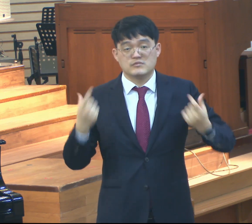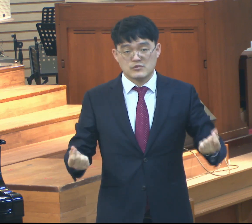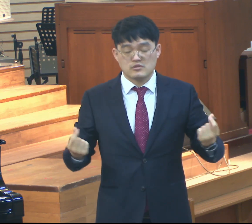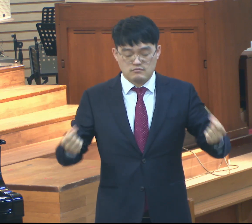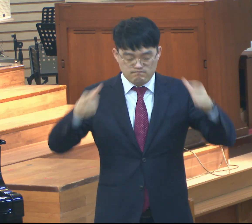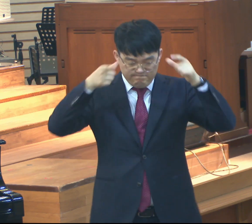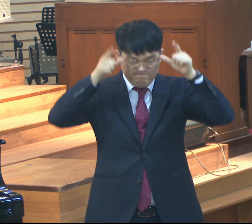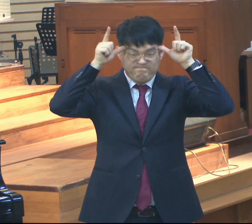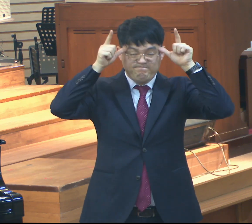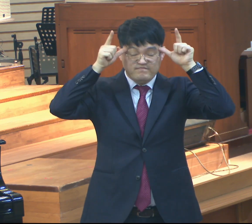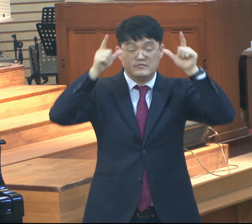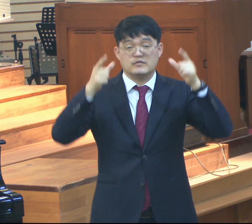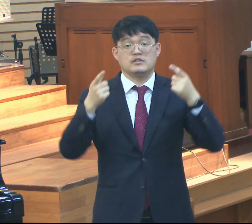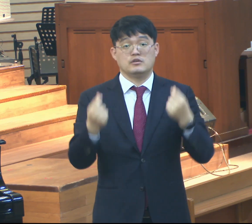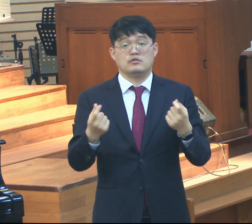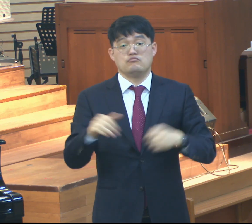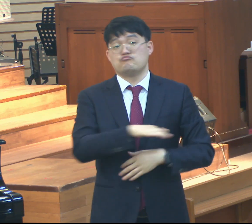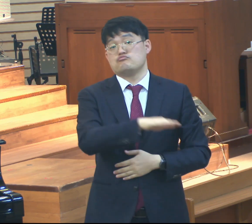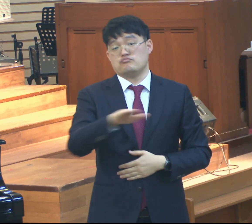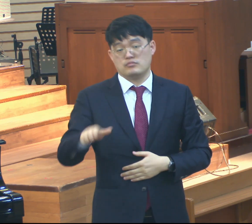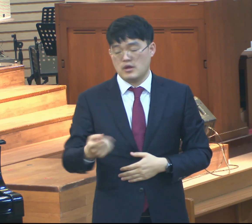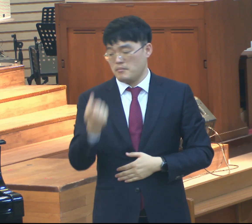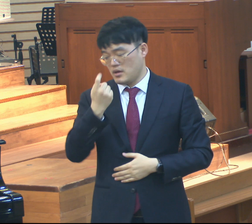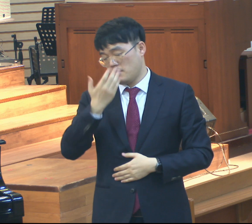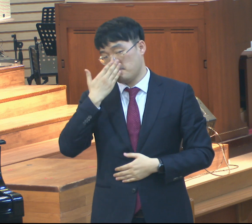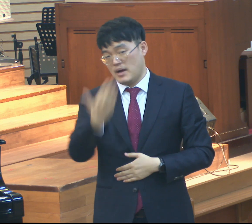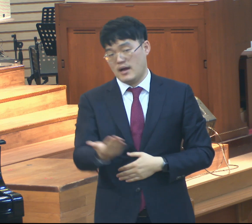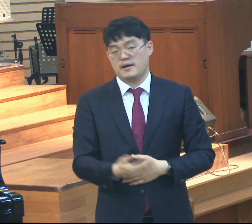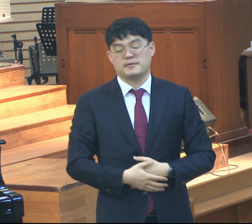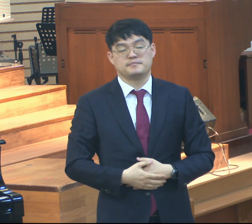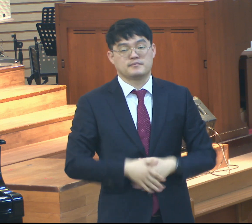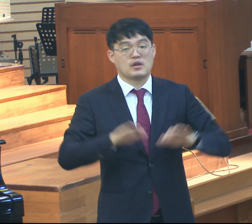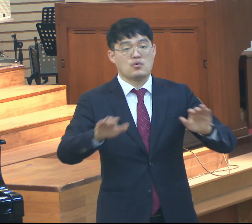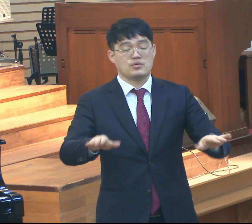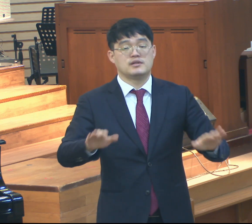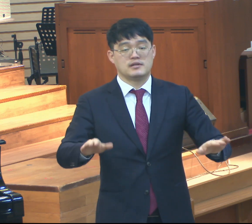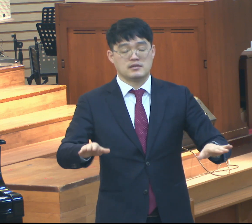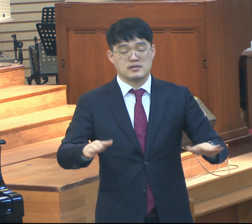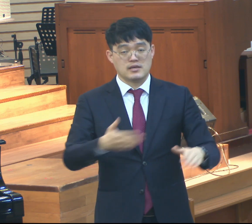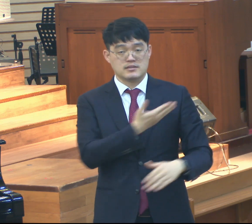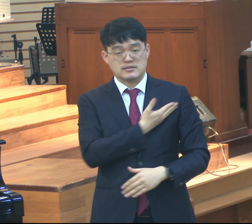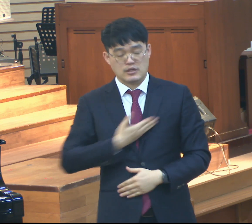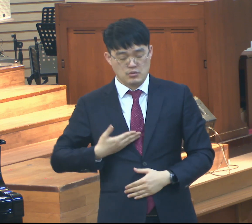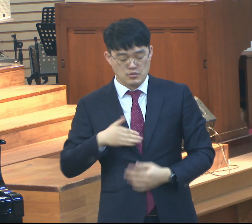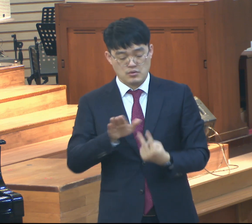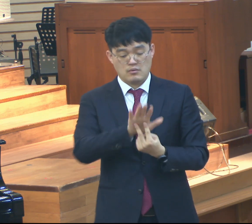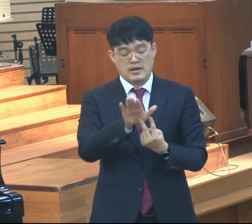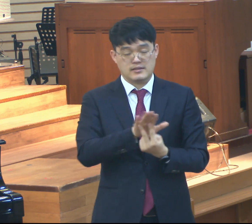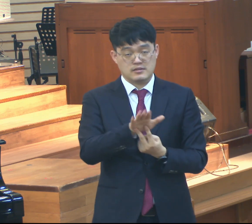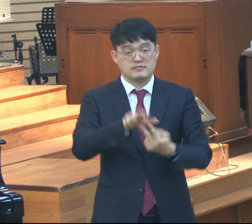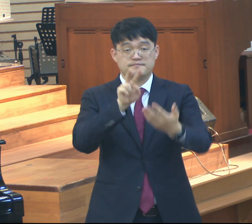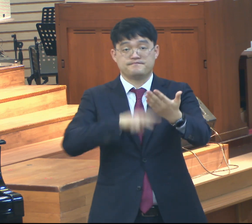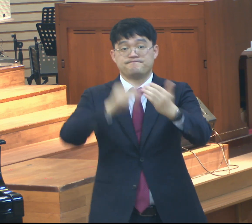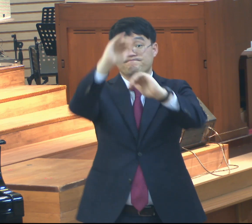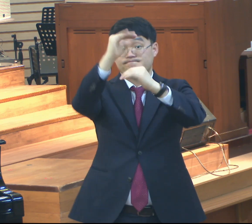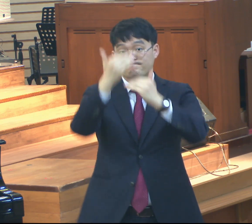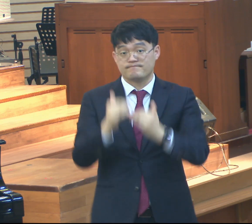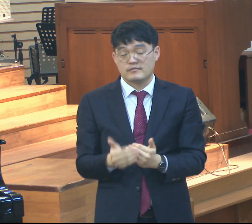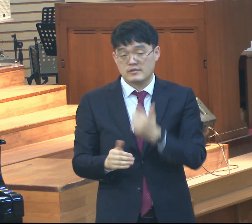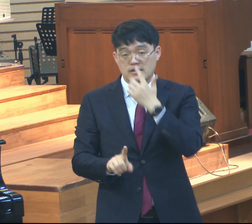우리는 배울 수 있는 것이죠. 오늘 사도 요한은 본문 가운데 한 번 부인하는